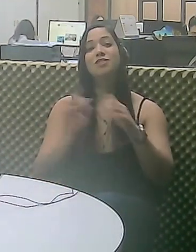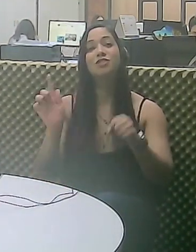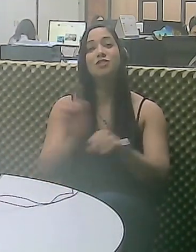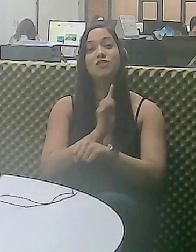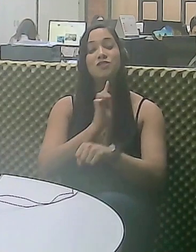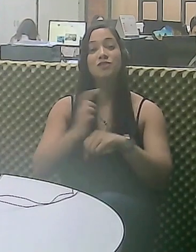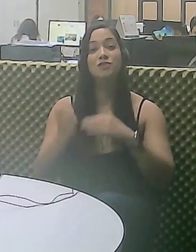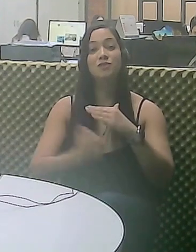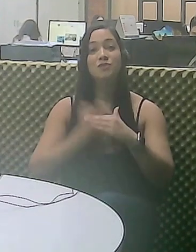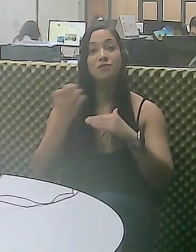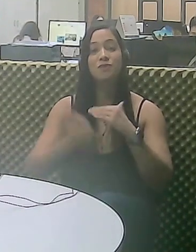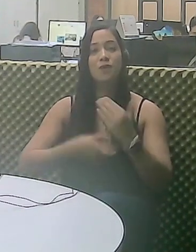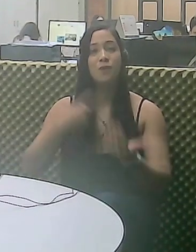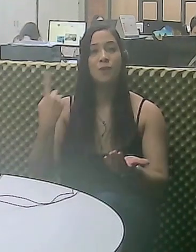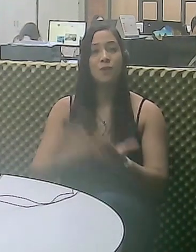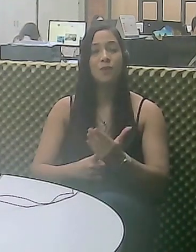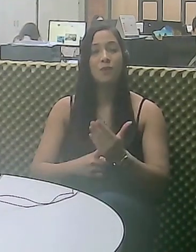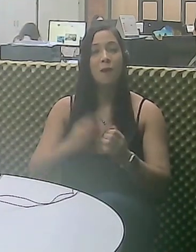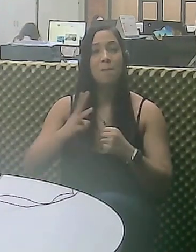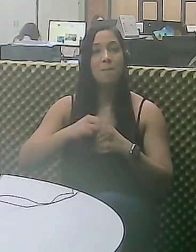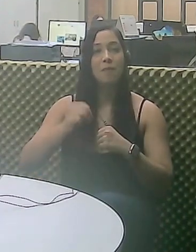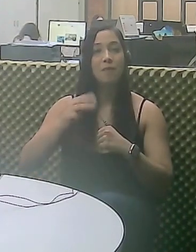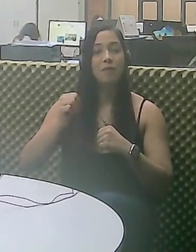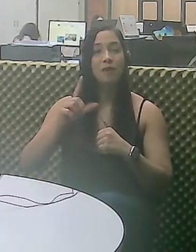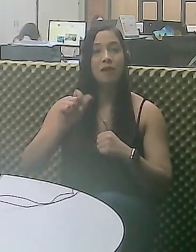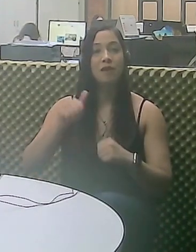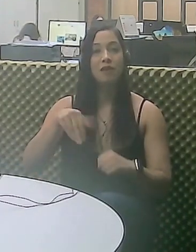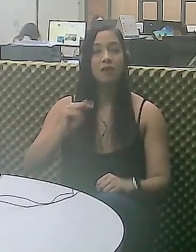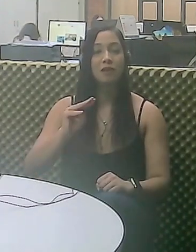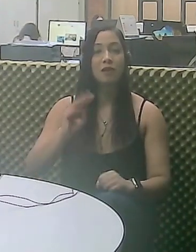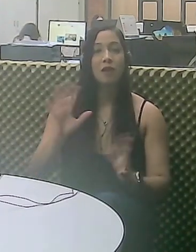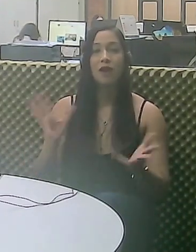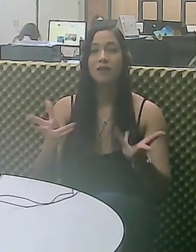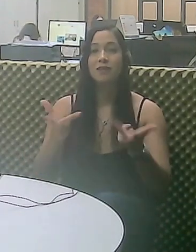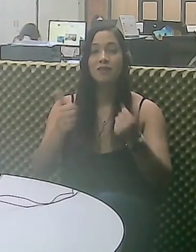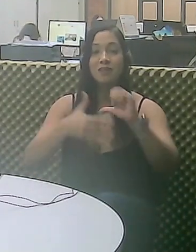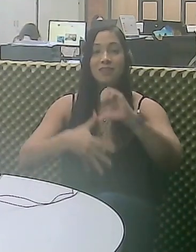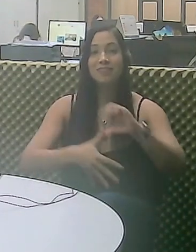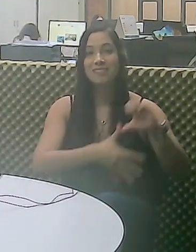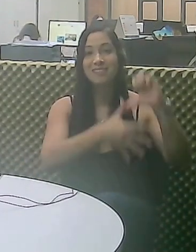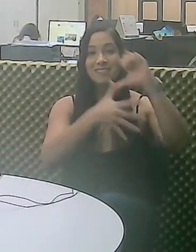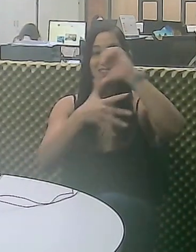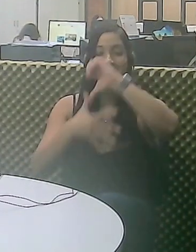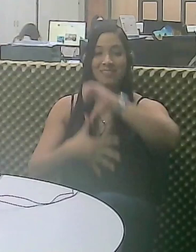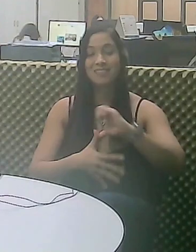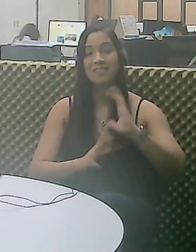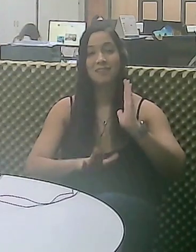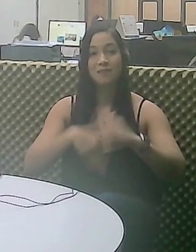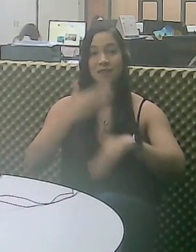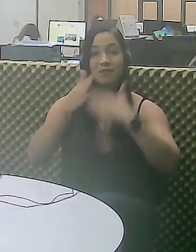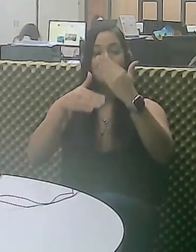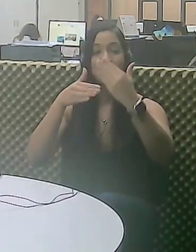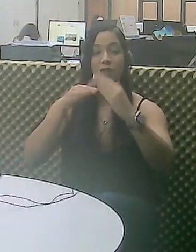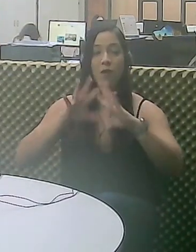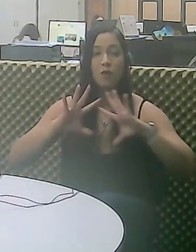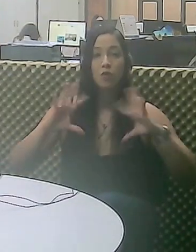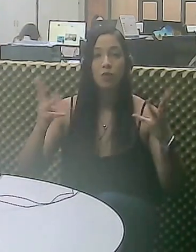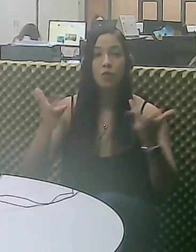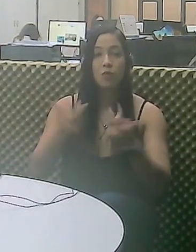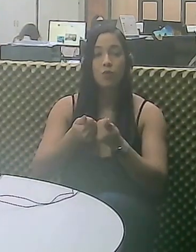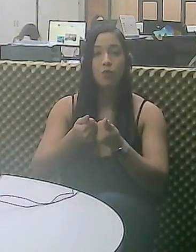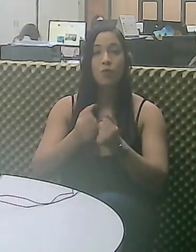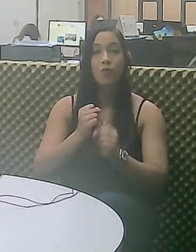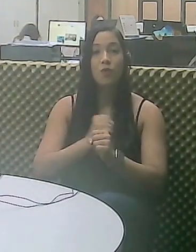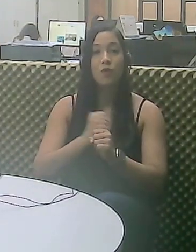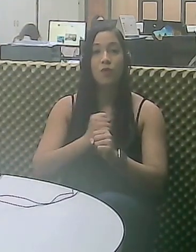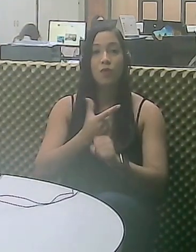de negócios, comprometido com a metodologia LAEM, modelo de excelência latino-americano, e desenvolvimento abrangente projetando para o